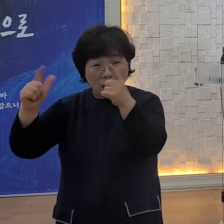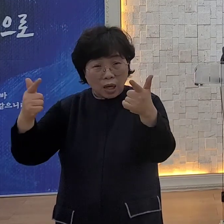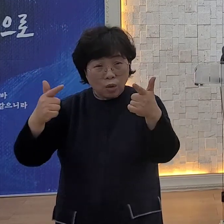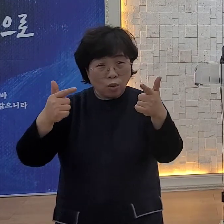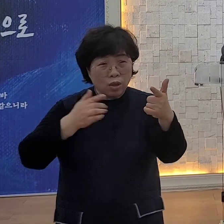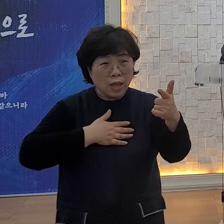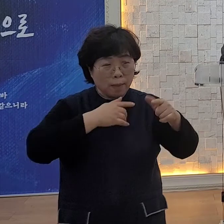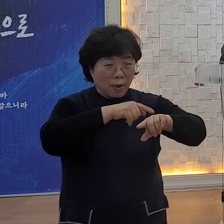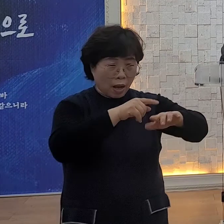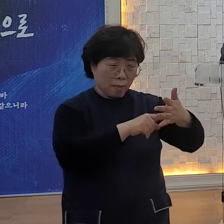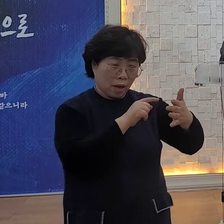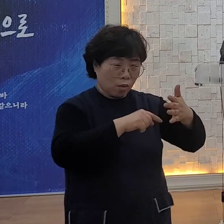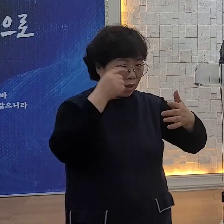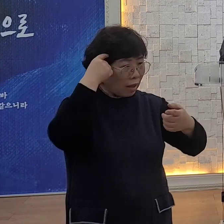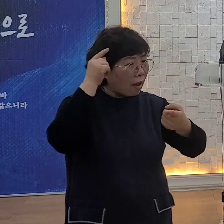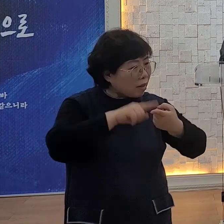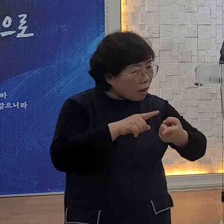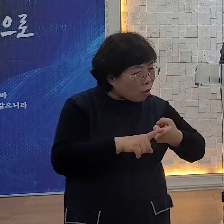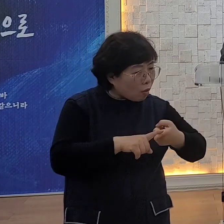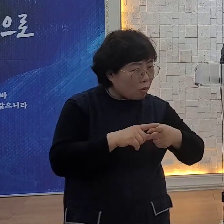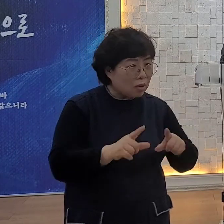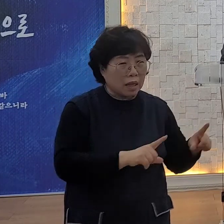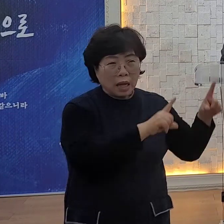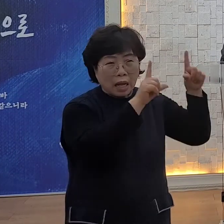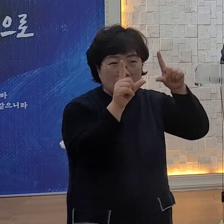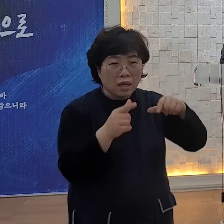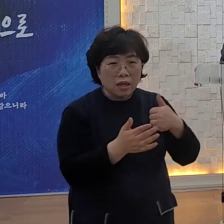마음에 누구 마음대로? 자기 마음대로.